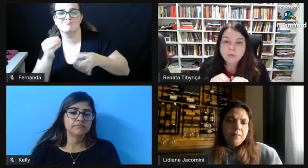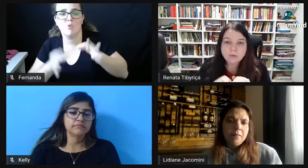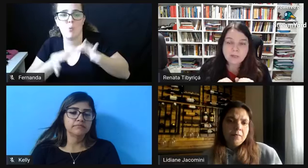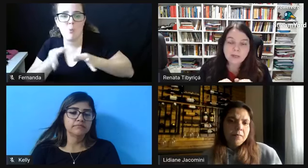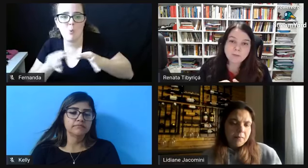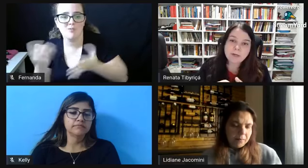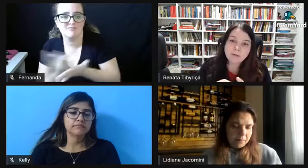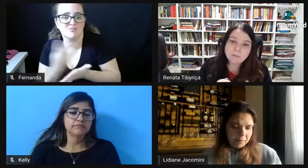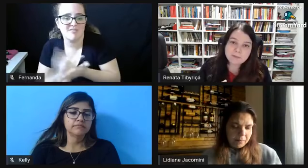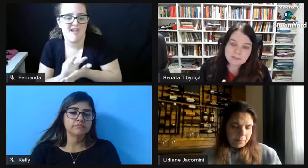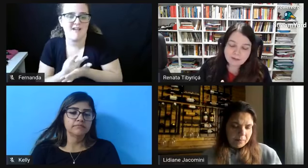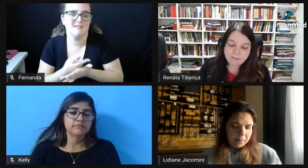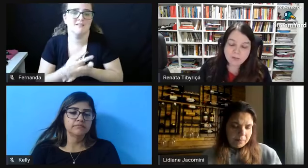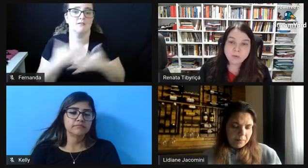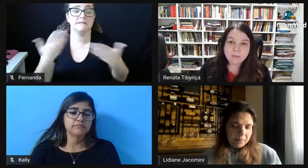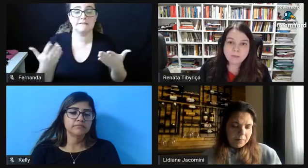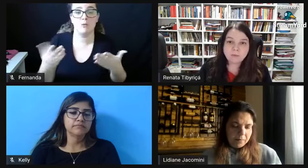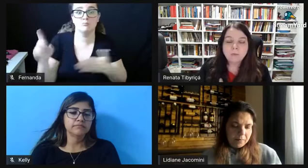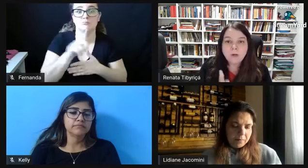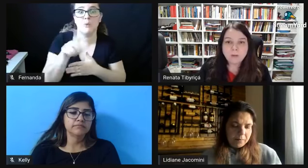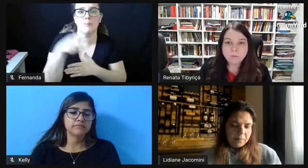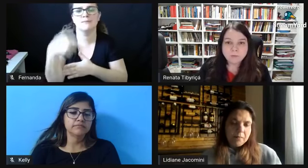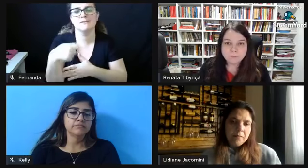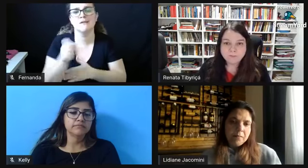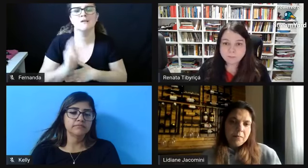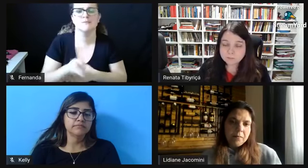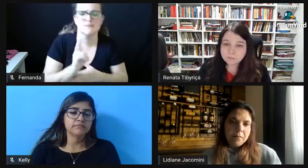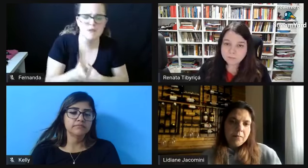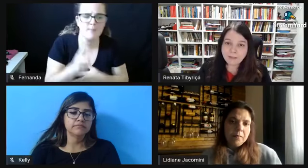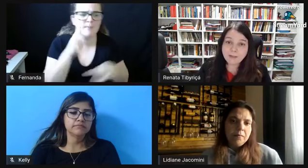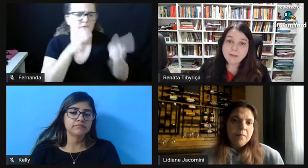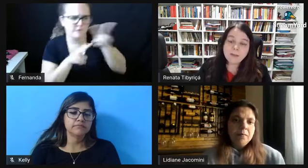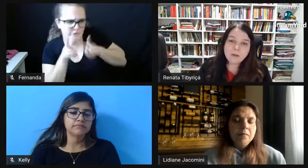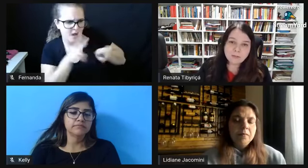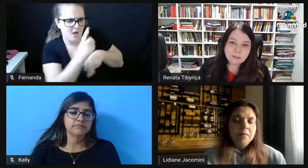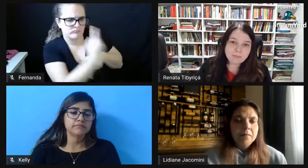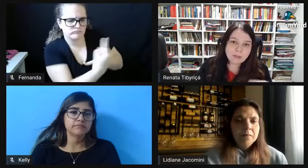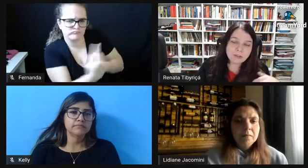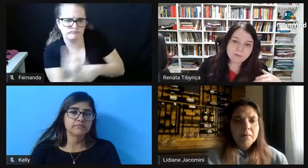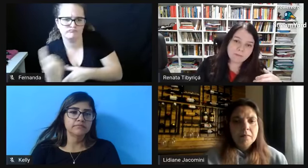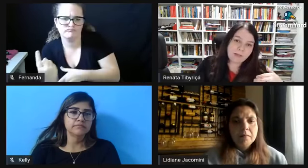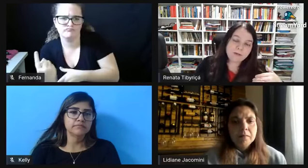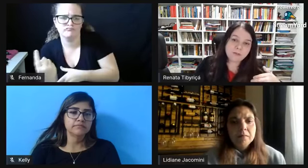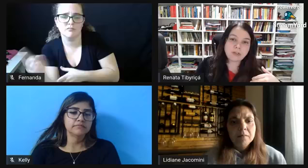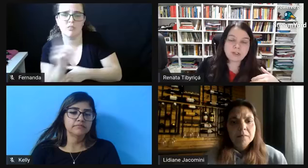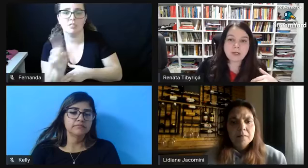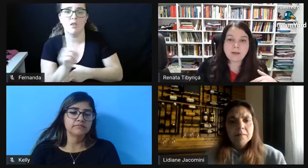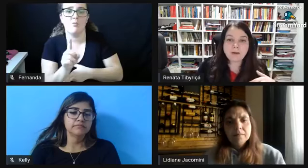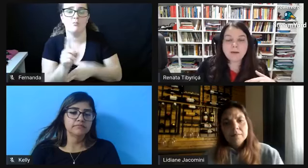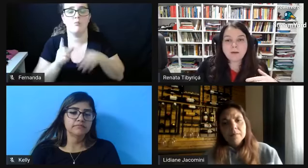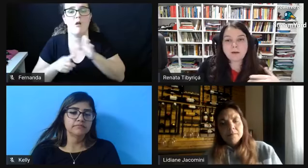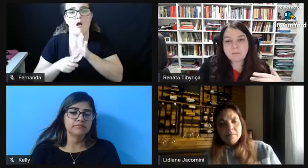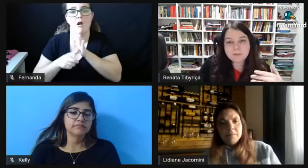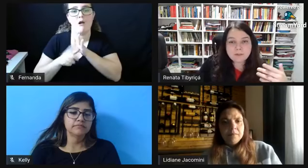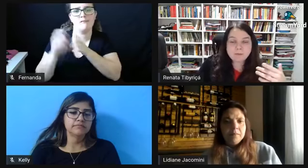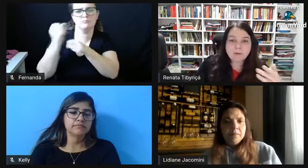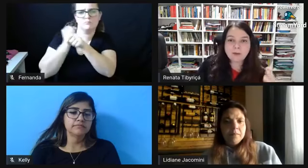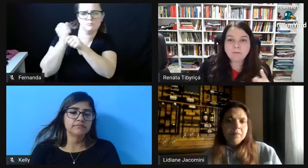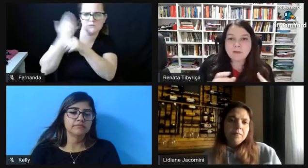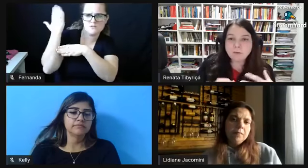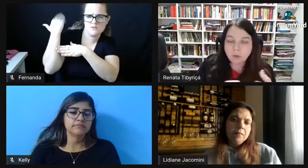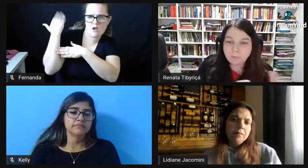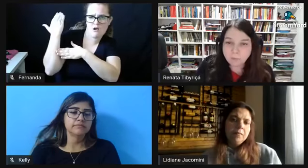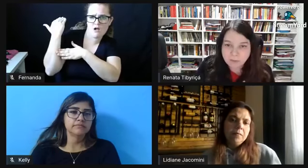abranger todos os casos, para ele não precisar ficar julgando um a um, né? Antigamente, né, a gente tinha a